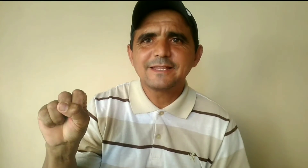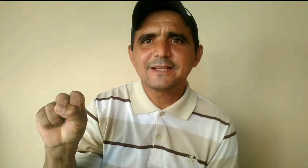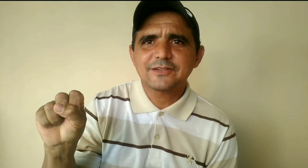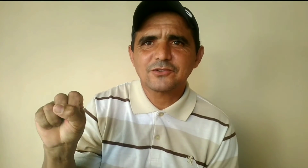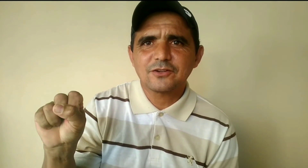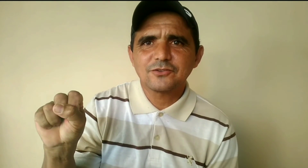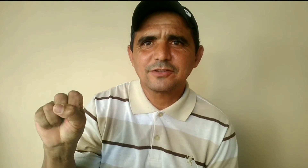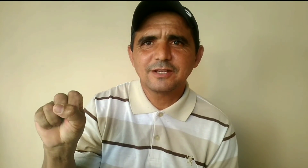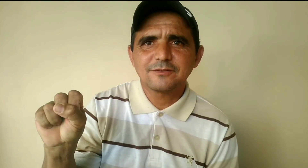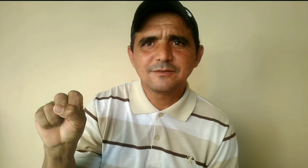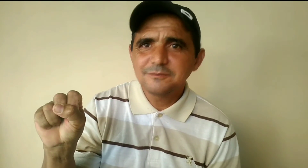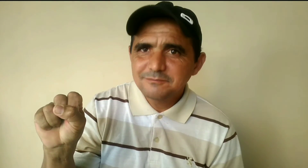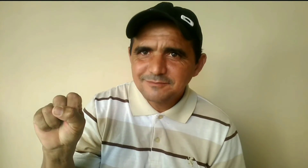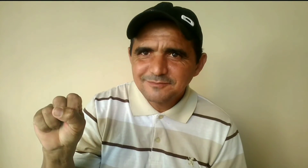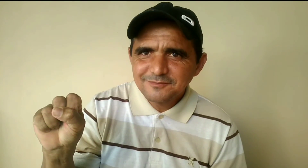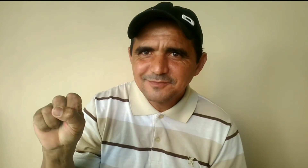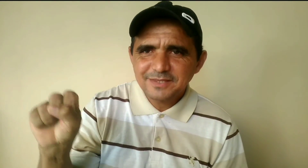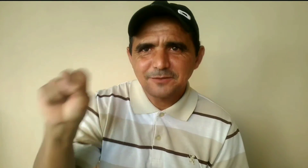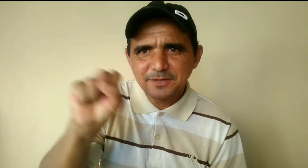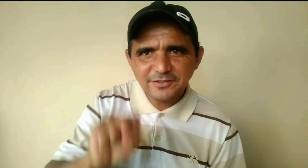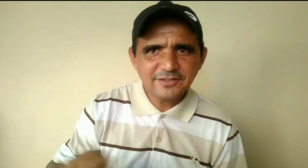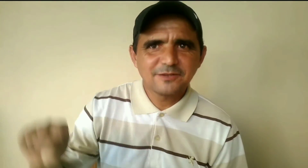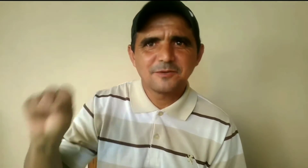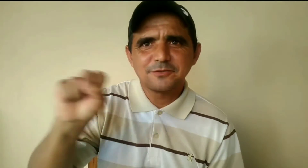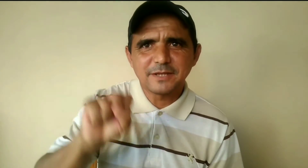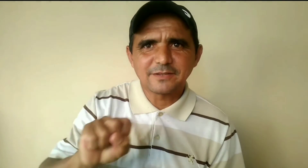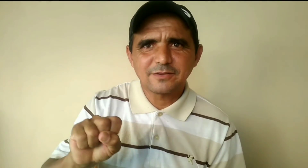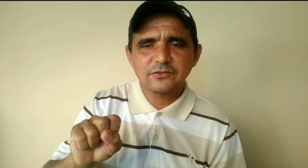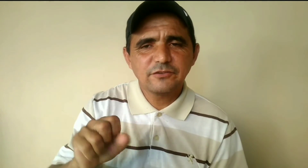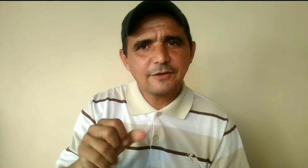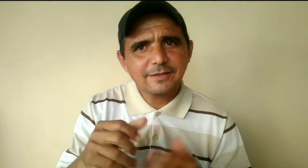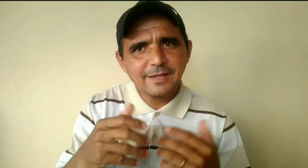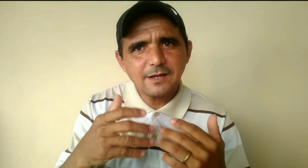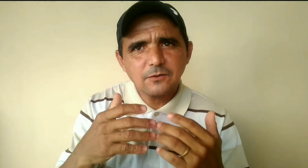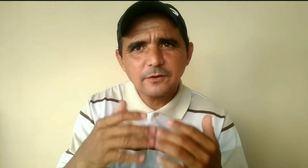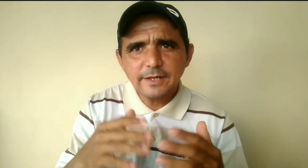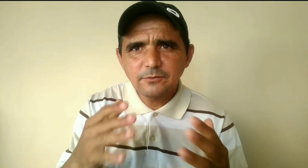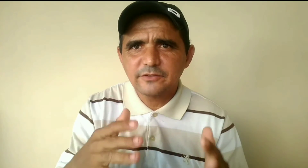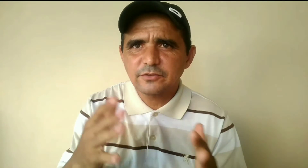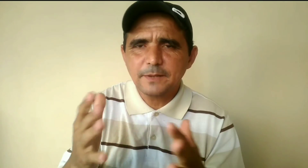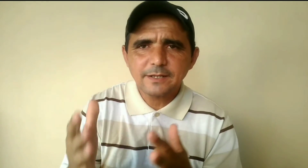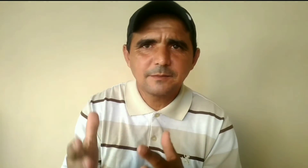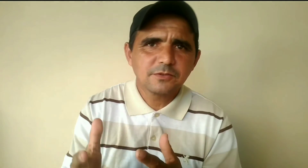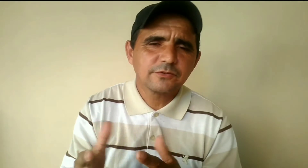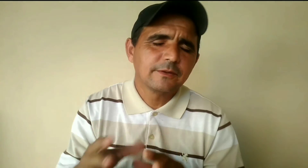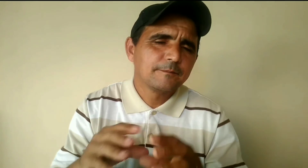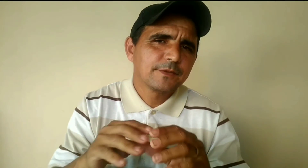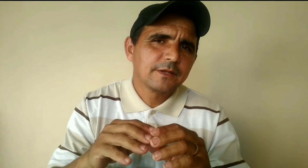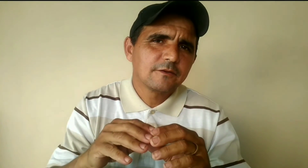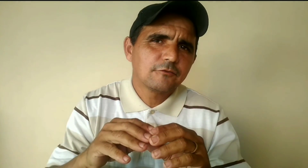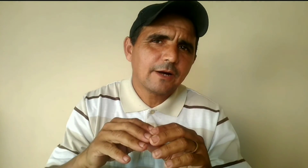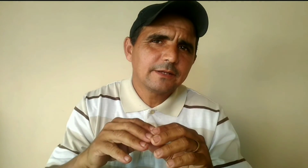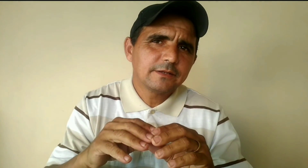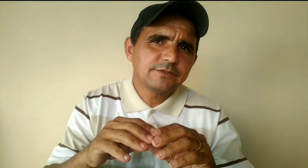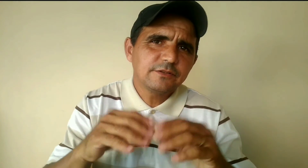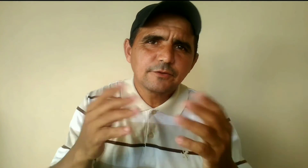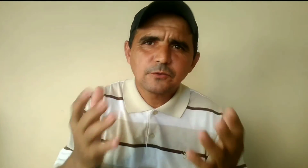entender que esse aqui é o sinal solteiro? Então precisa ter um movimento. Então se faltar qualquer um desses parâmetros, vai